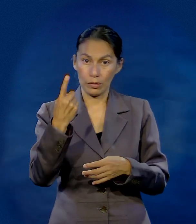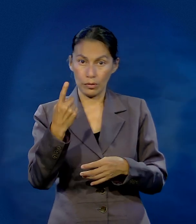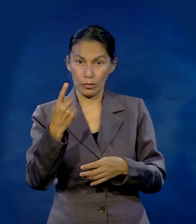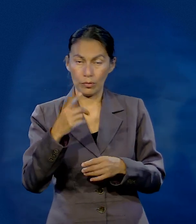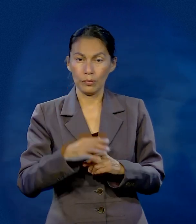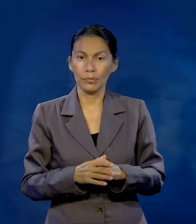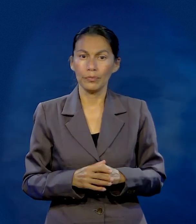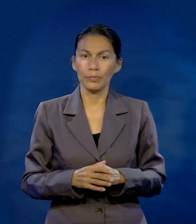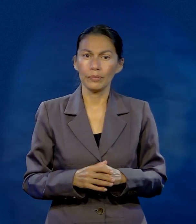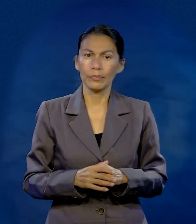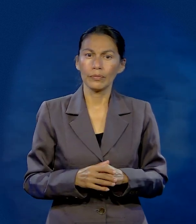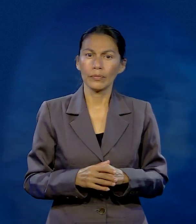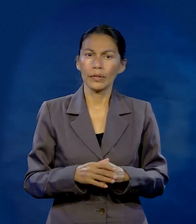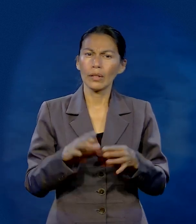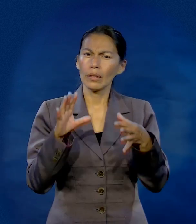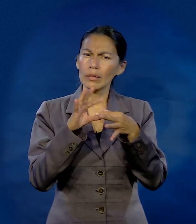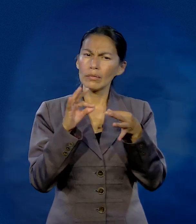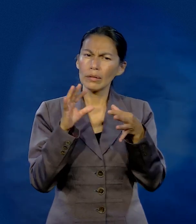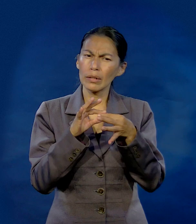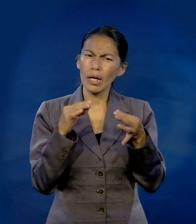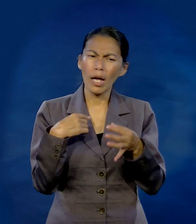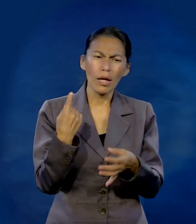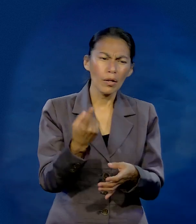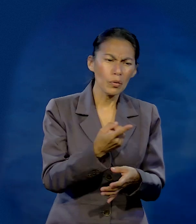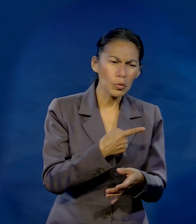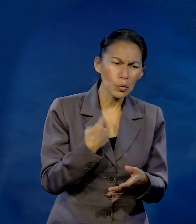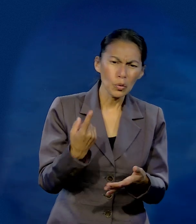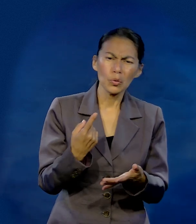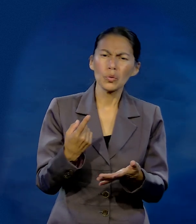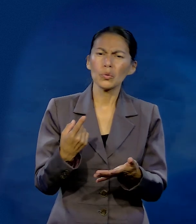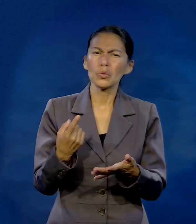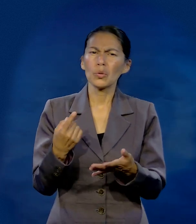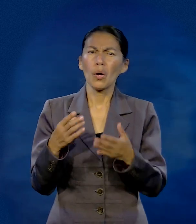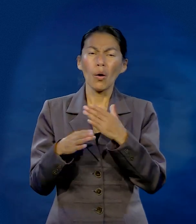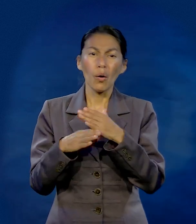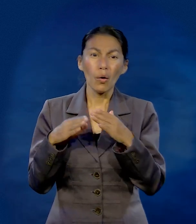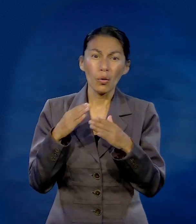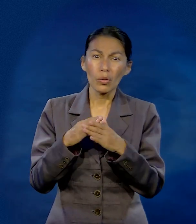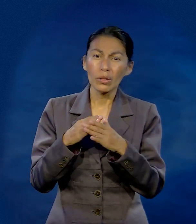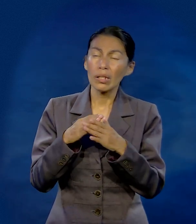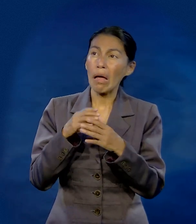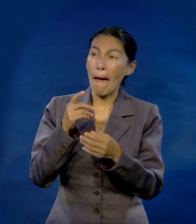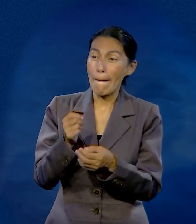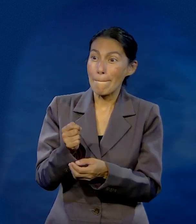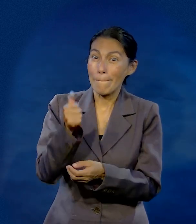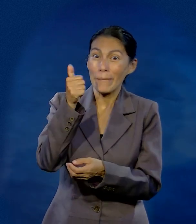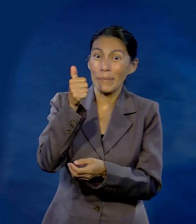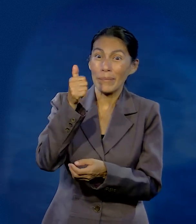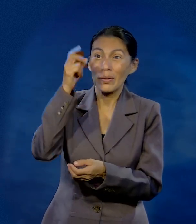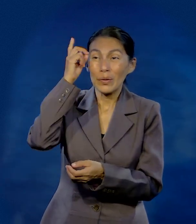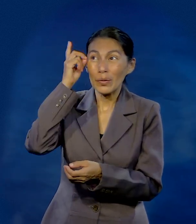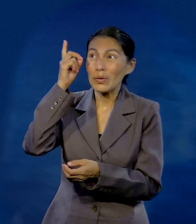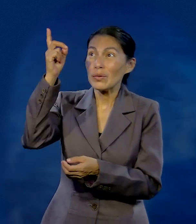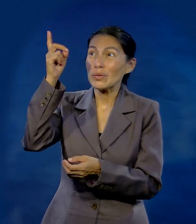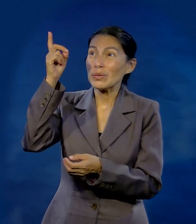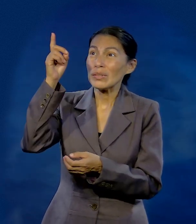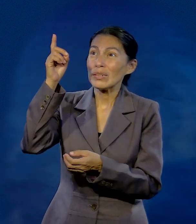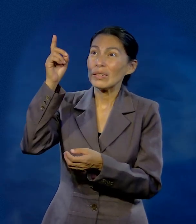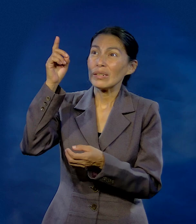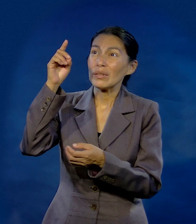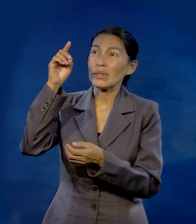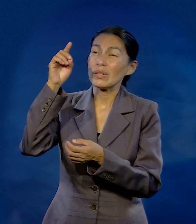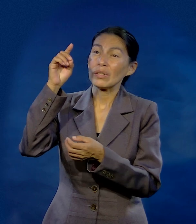el capítulo el versículo 31 de Lucas 12 es el versículo más conocido del capítulo